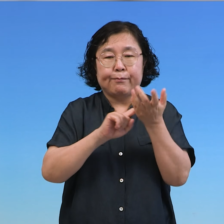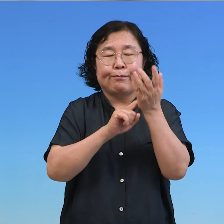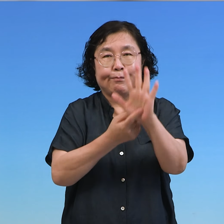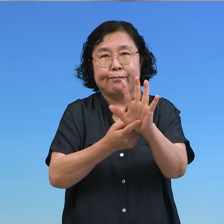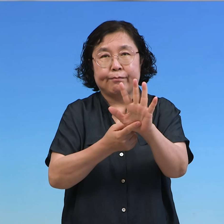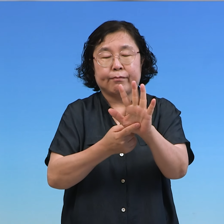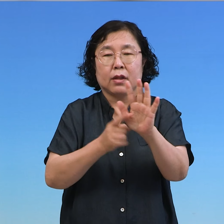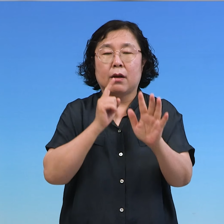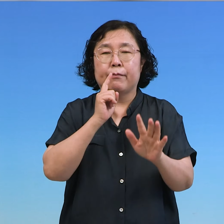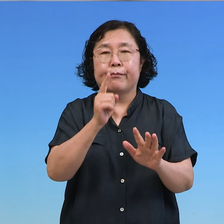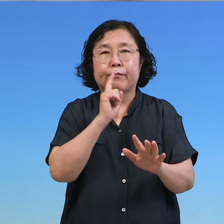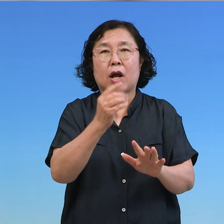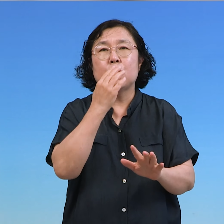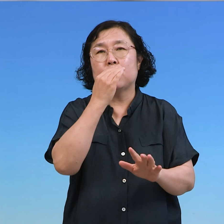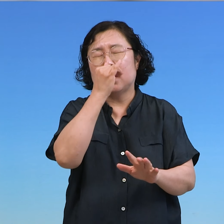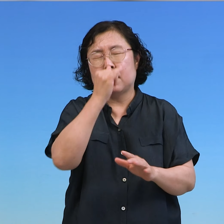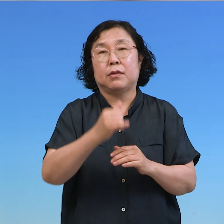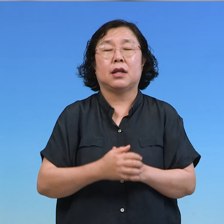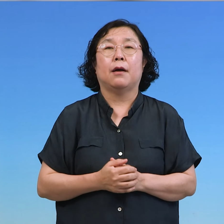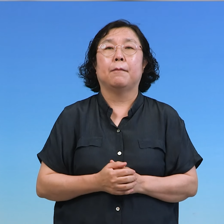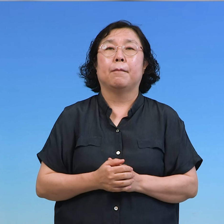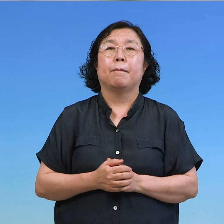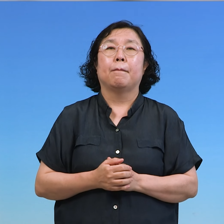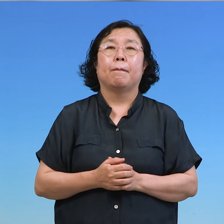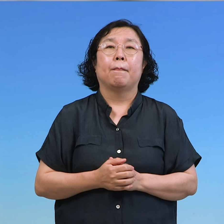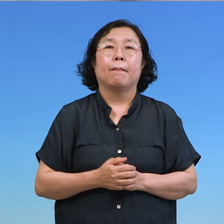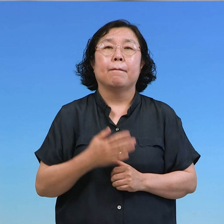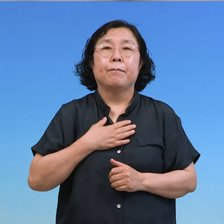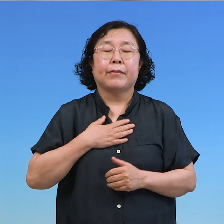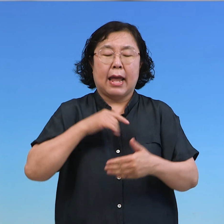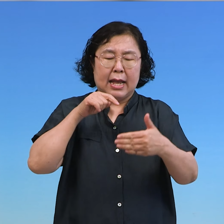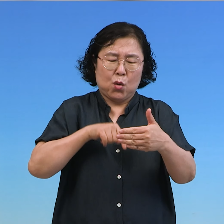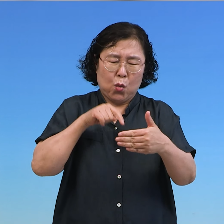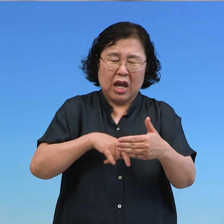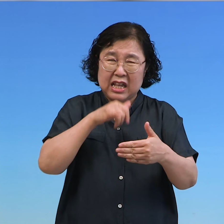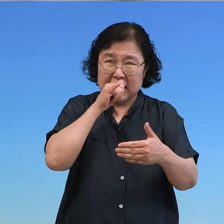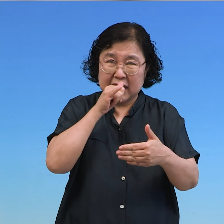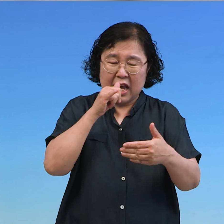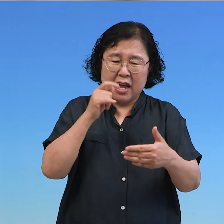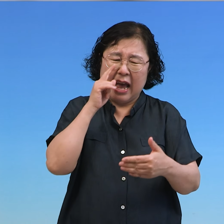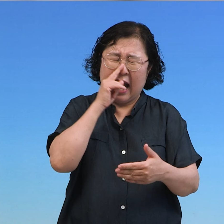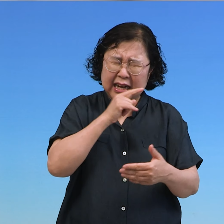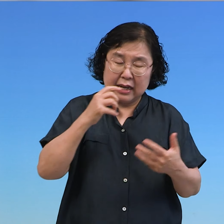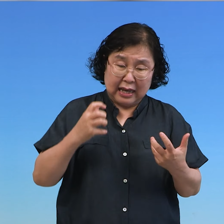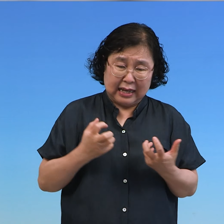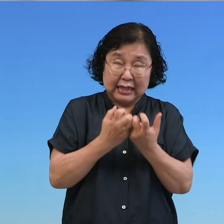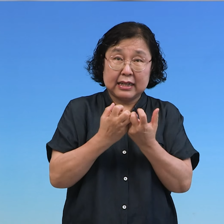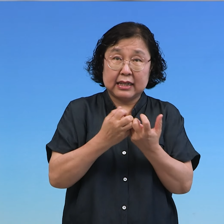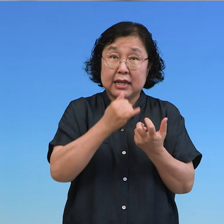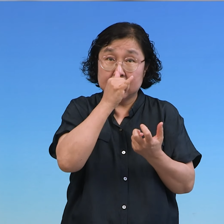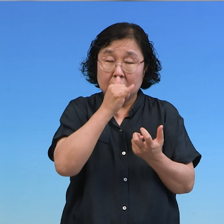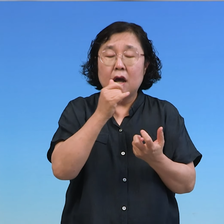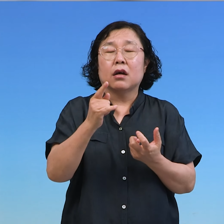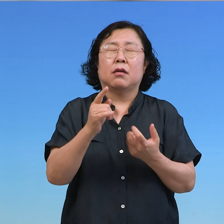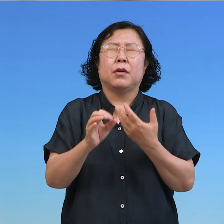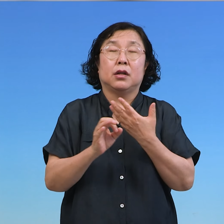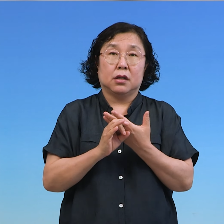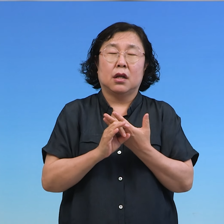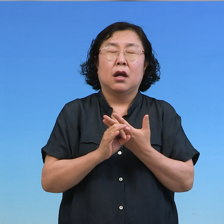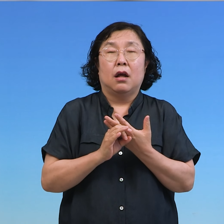그 사람이 존경받는 조건이라고 누가 모르느냐고요 들어있는 게 악한 거기 때문에 항상 악한 게